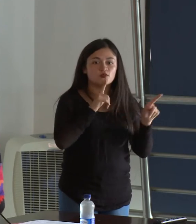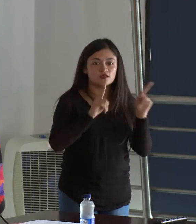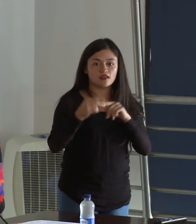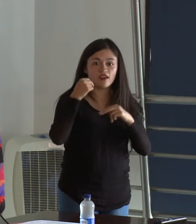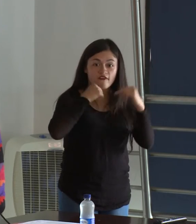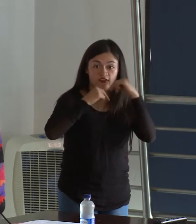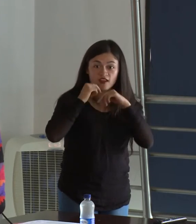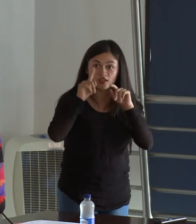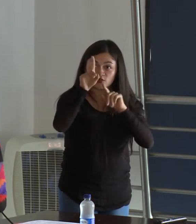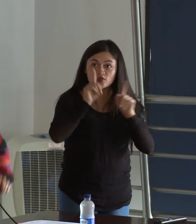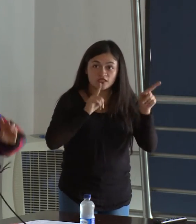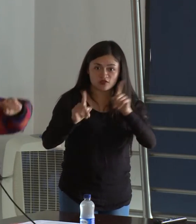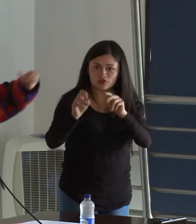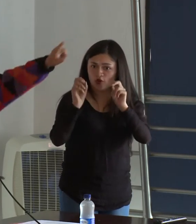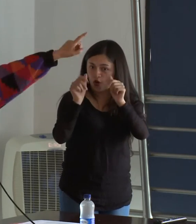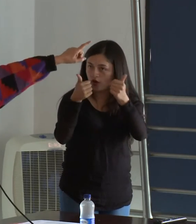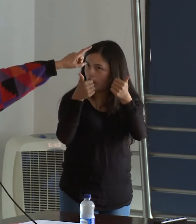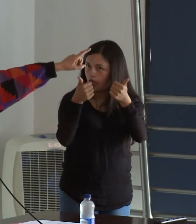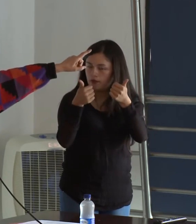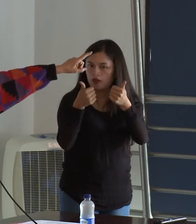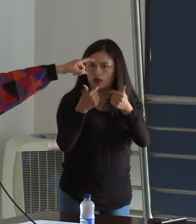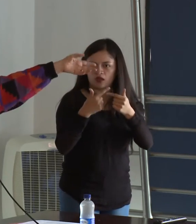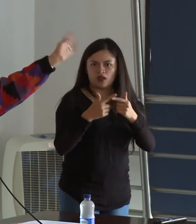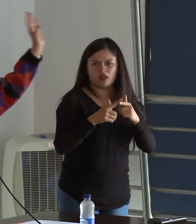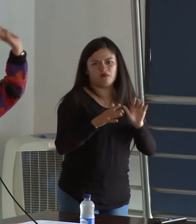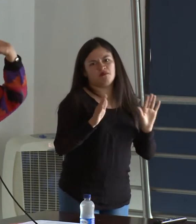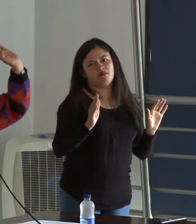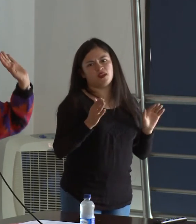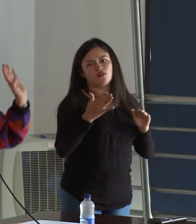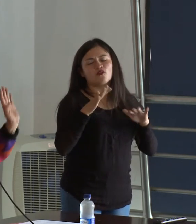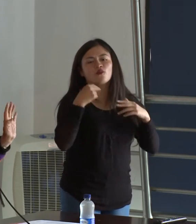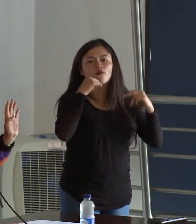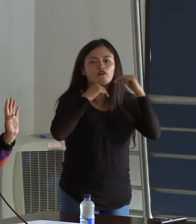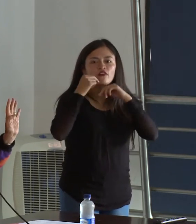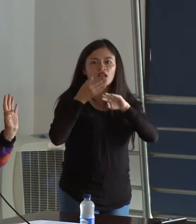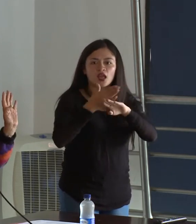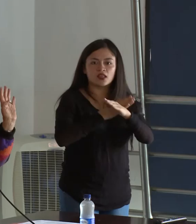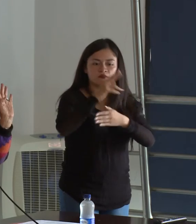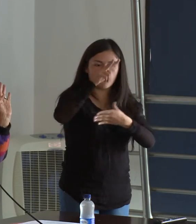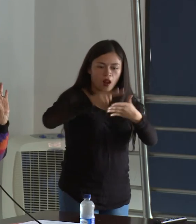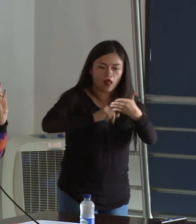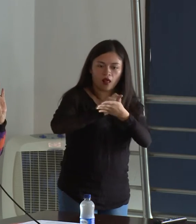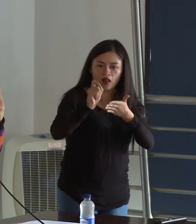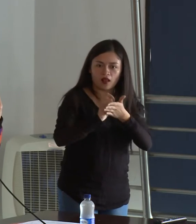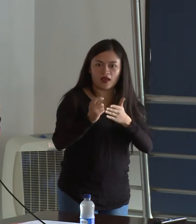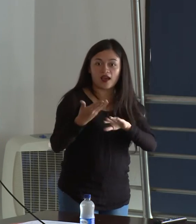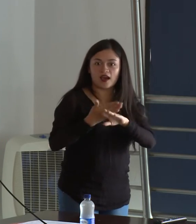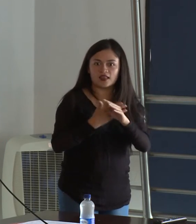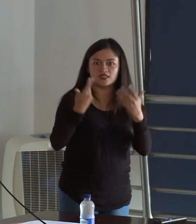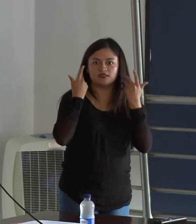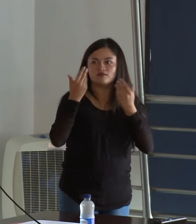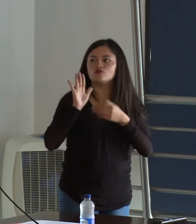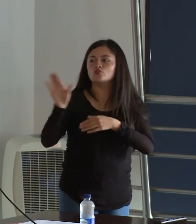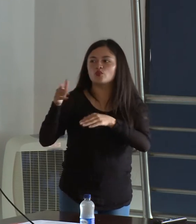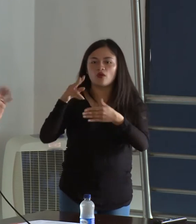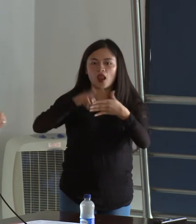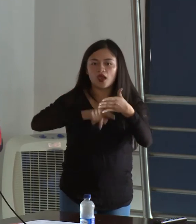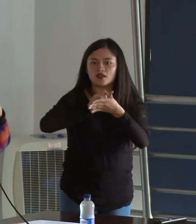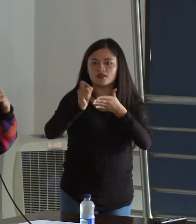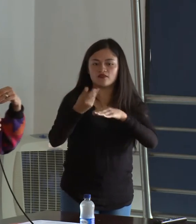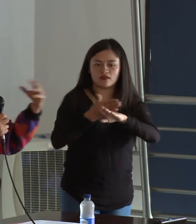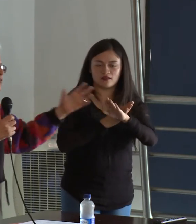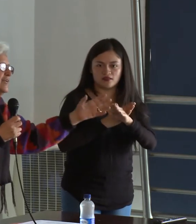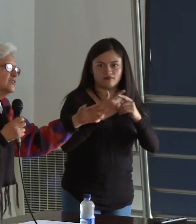lingüística avanzada. Y al ver la alfabetización con las palabras normales con las que me alfabetizaron a mí, enseñaron a leer y escribir.